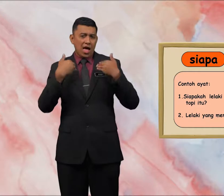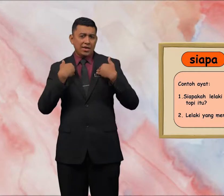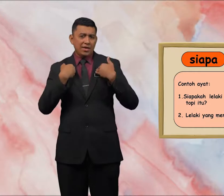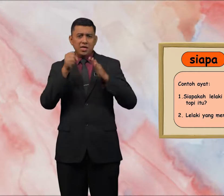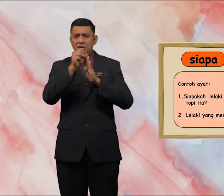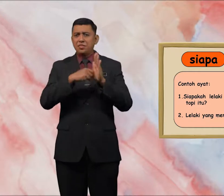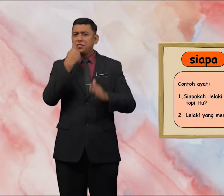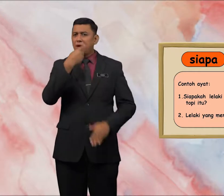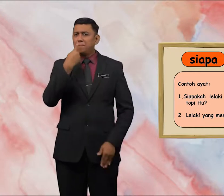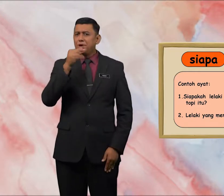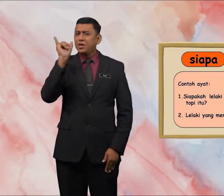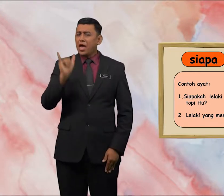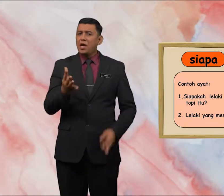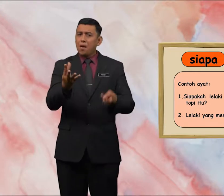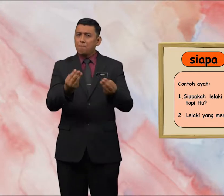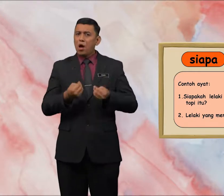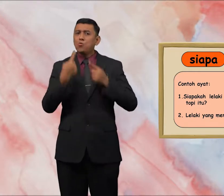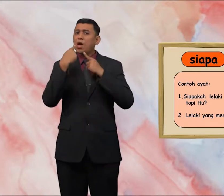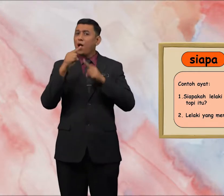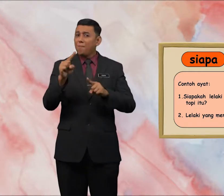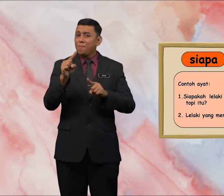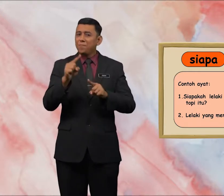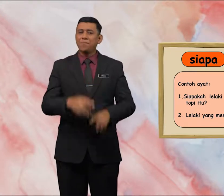Ada sesiapa yang mahu jawab?